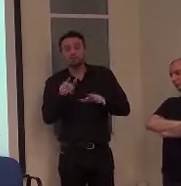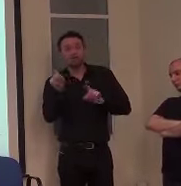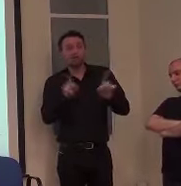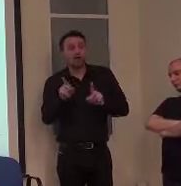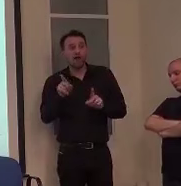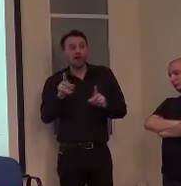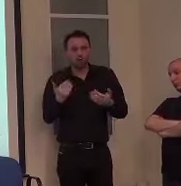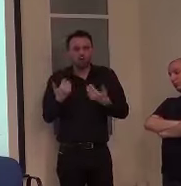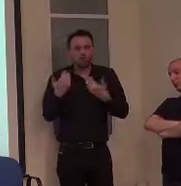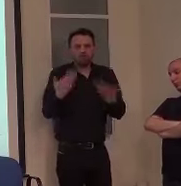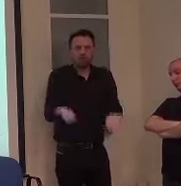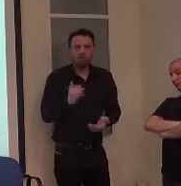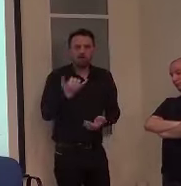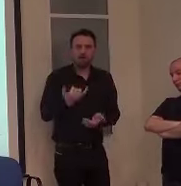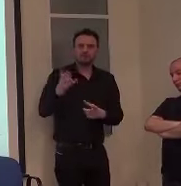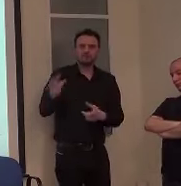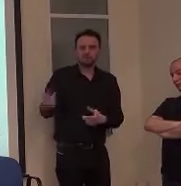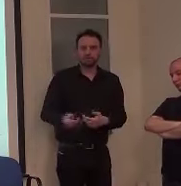favorecen